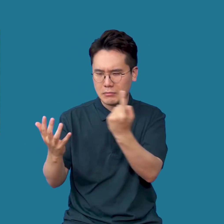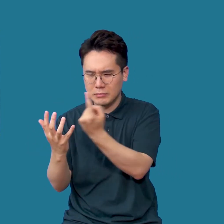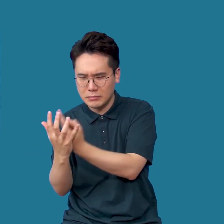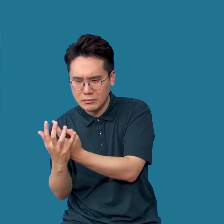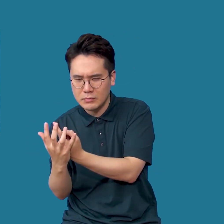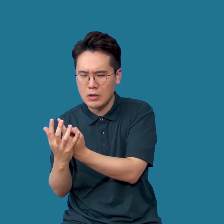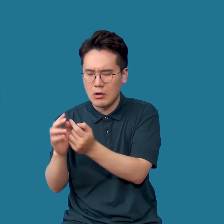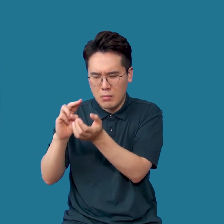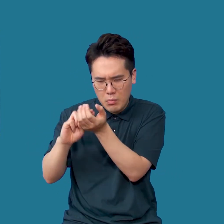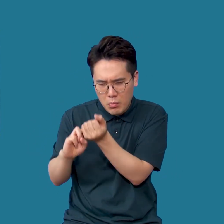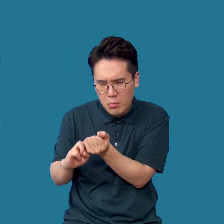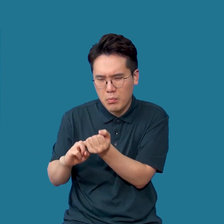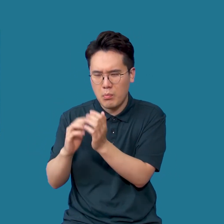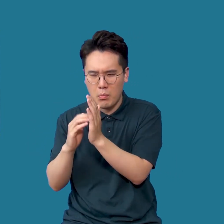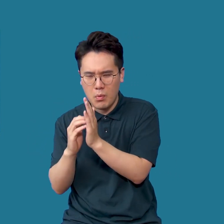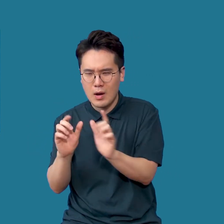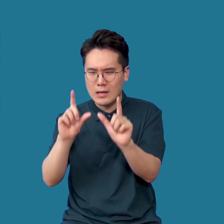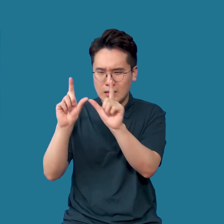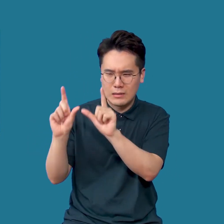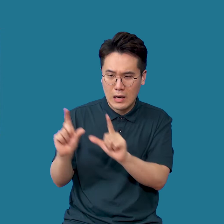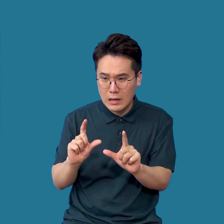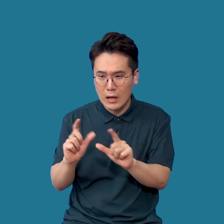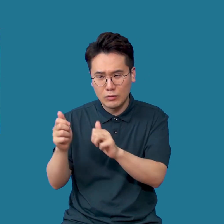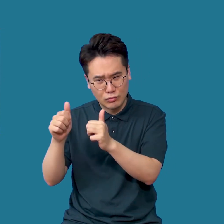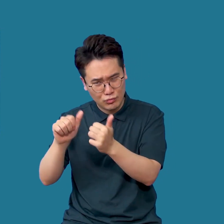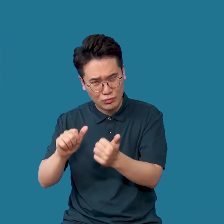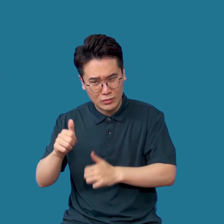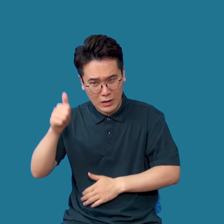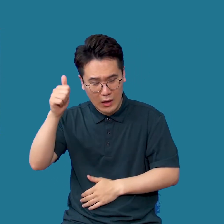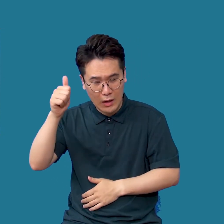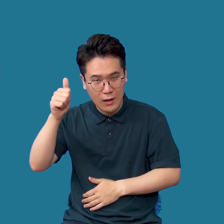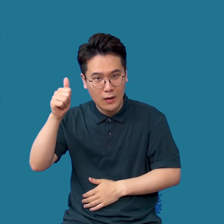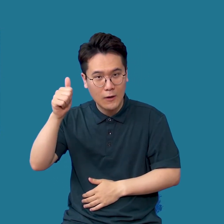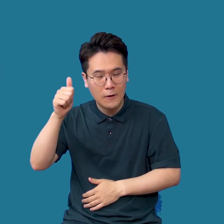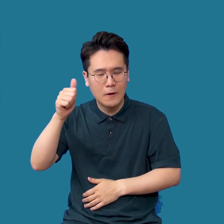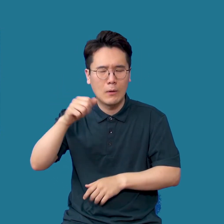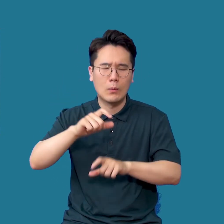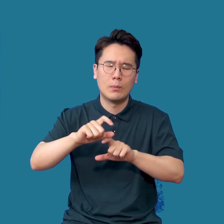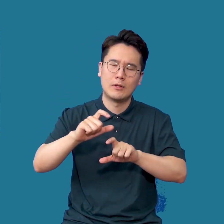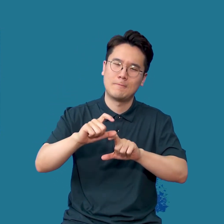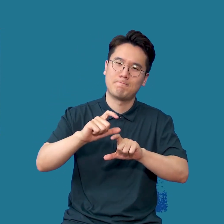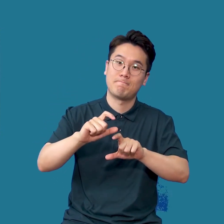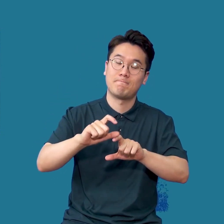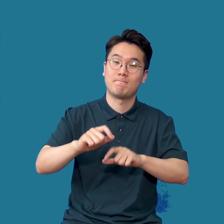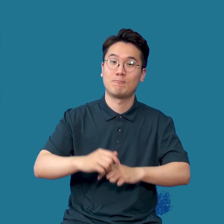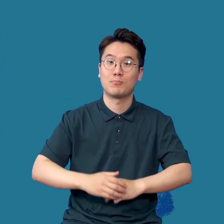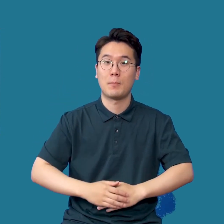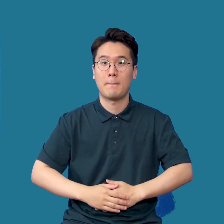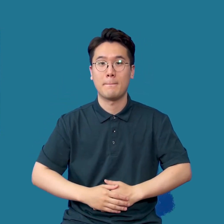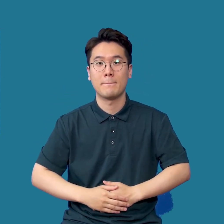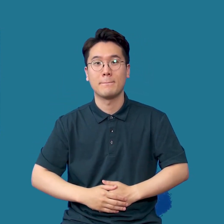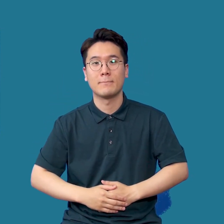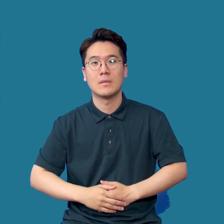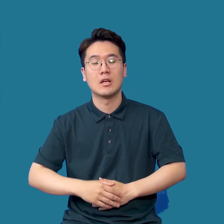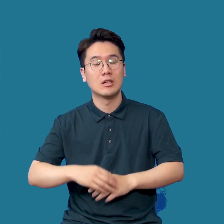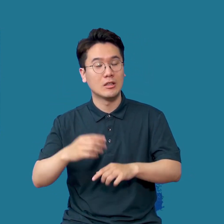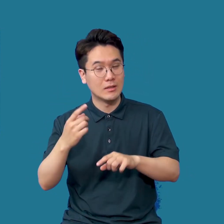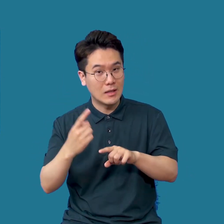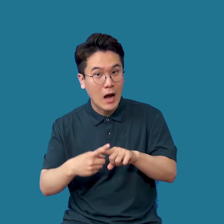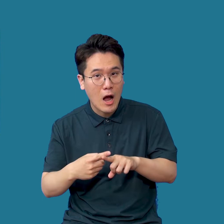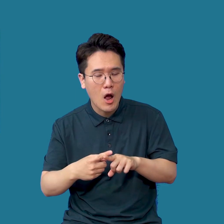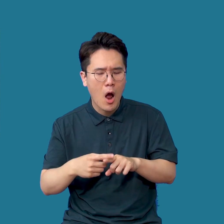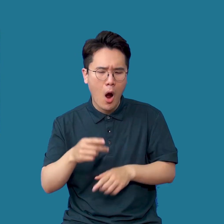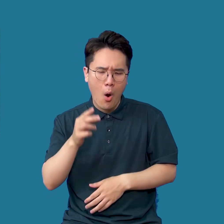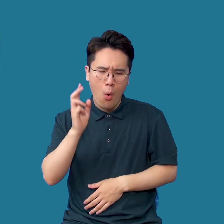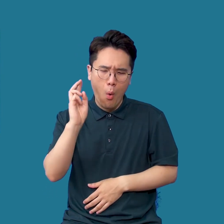끝날까? 오만 가지 생각이 다 납니다. 그러다가 혹시나 싶어서 다시 핀을